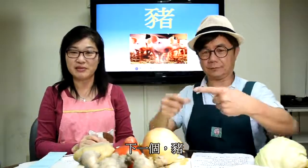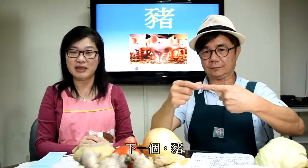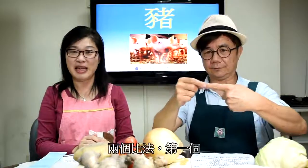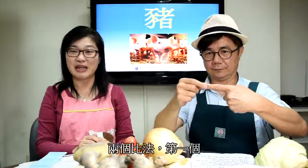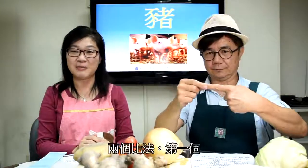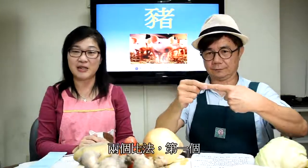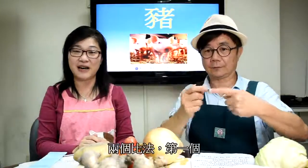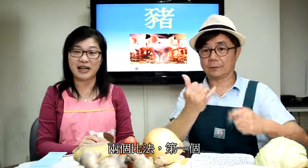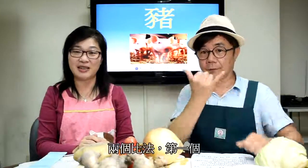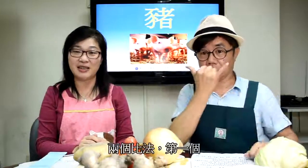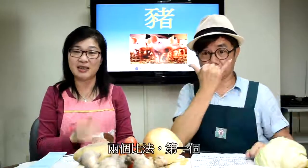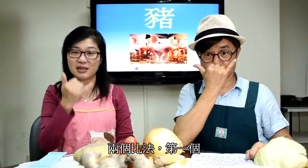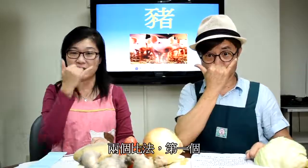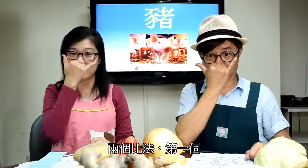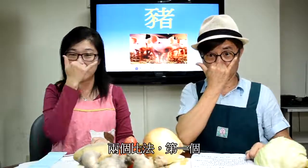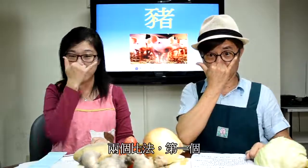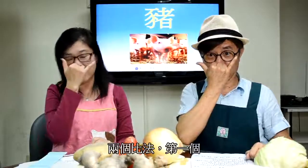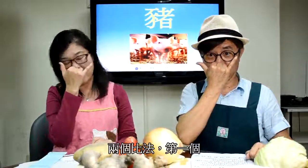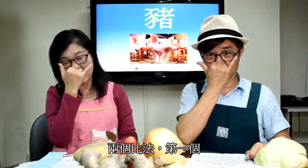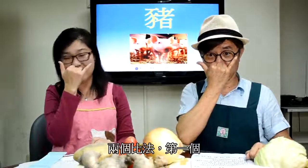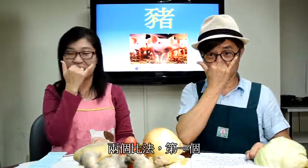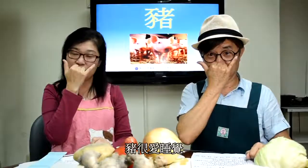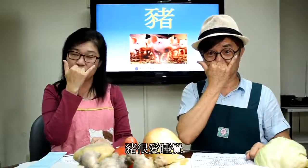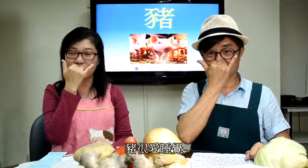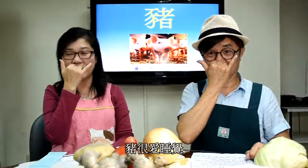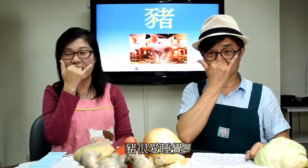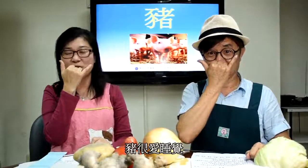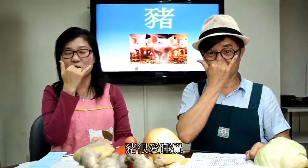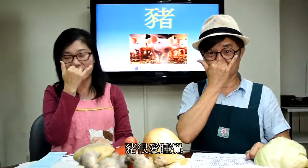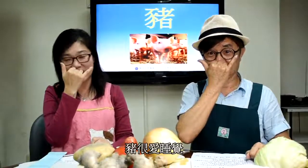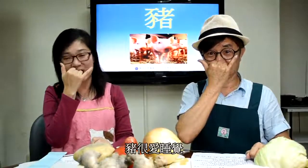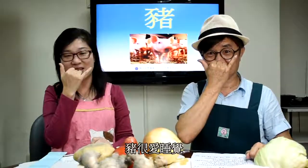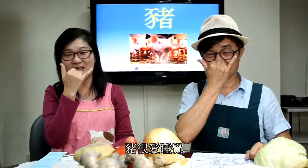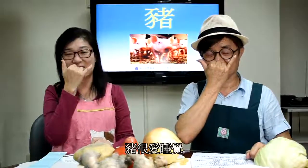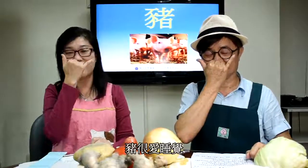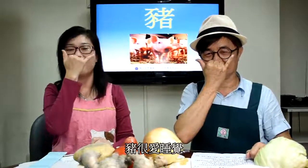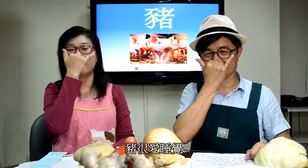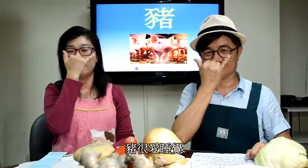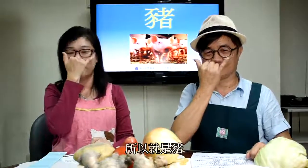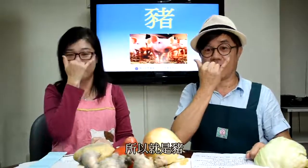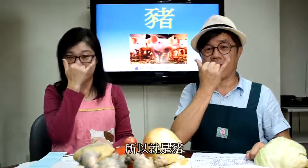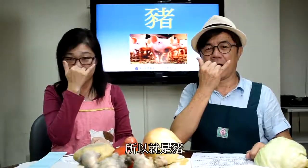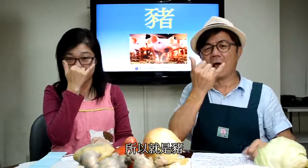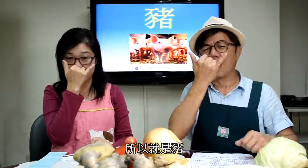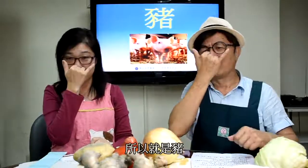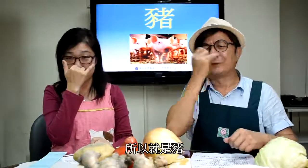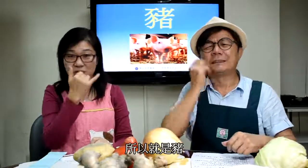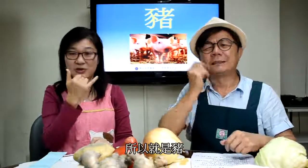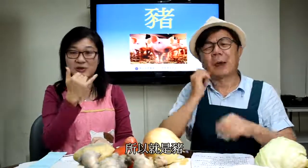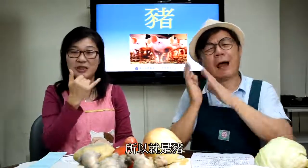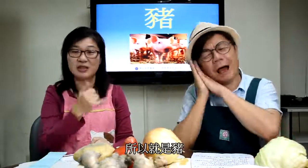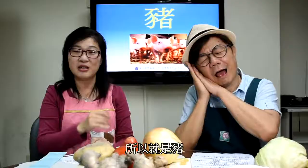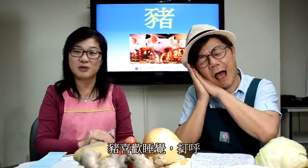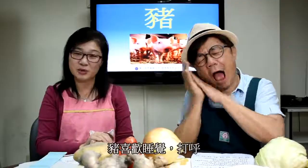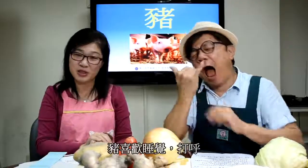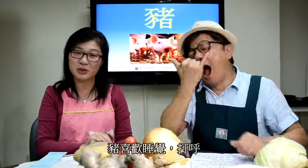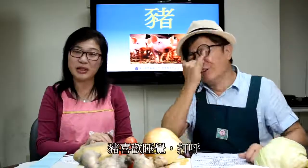两个笔法，第一个猪很爱睡觉，所以就是猪，猪喜欢睡